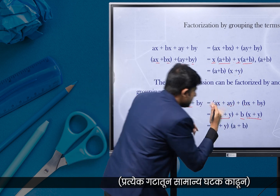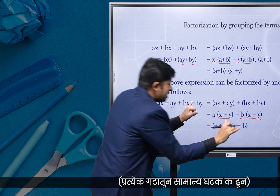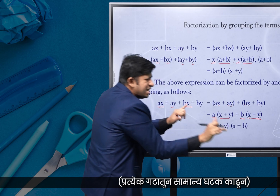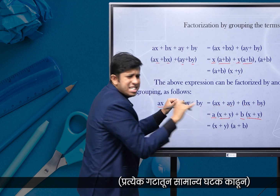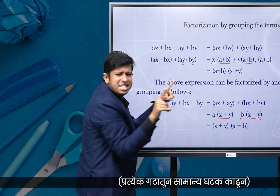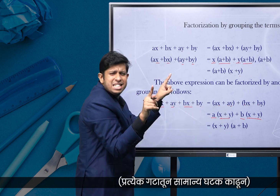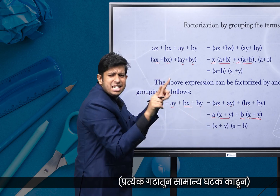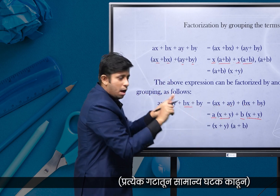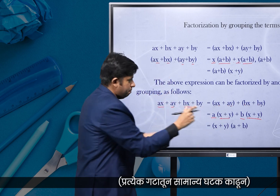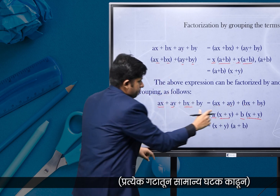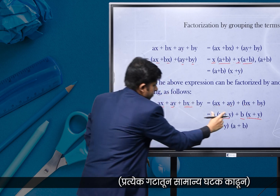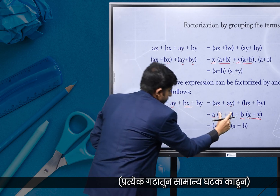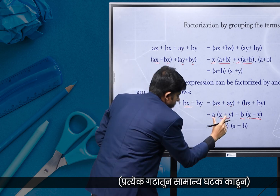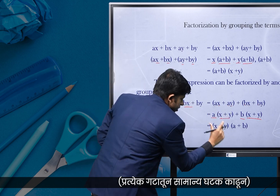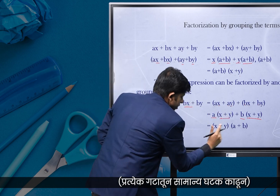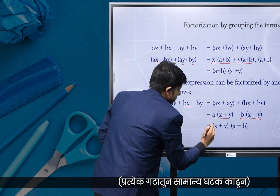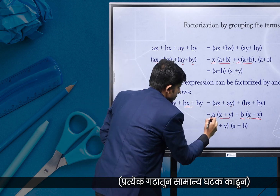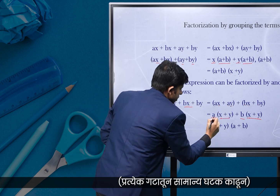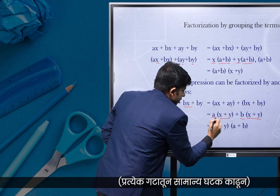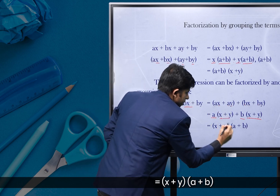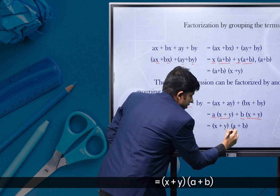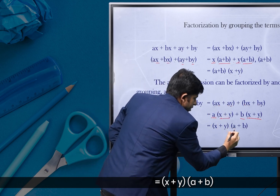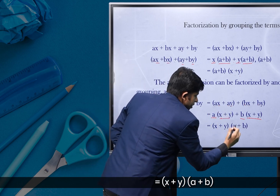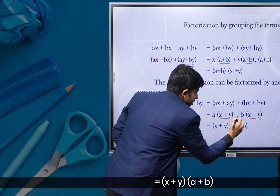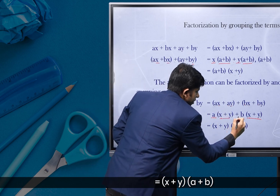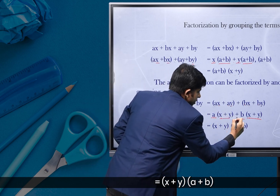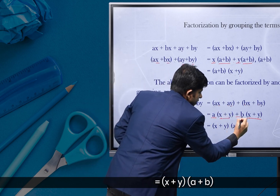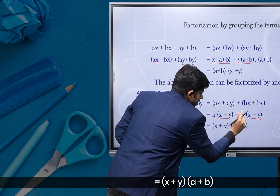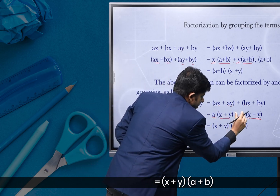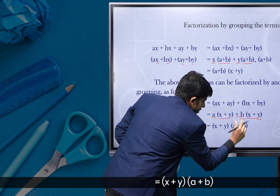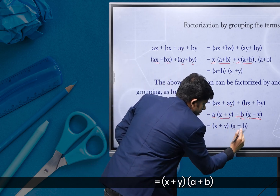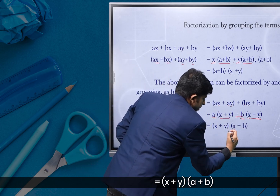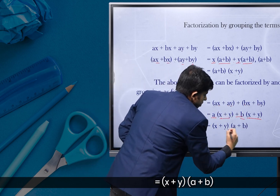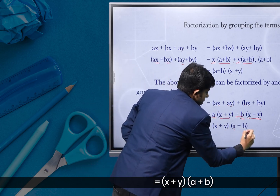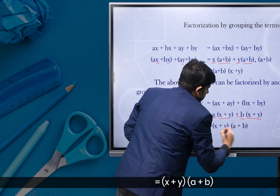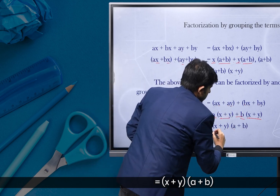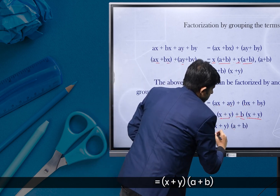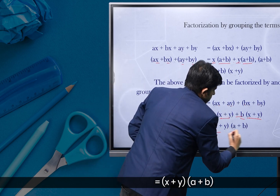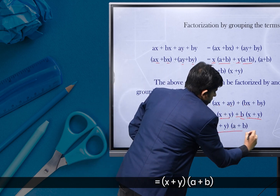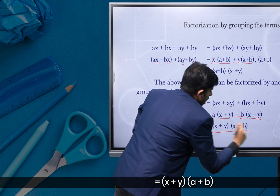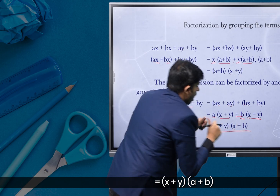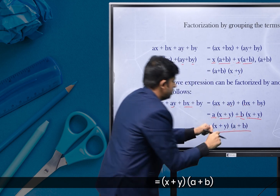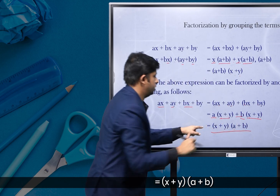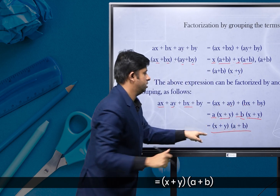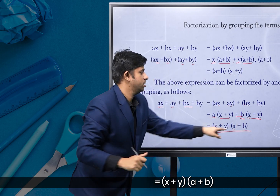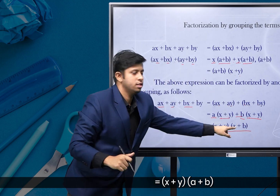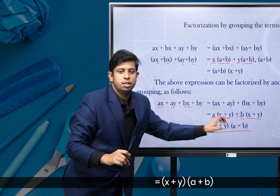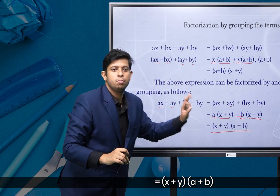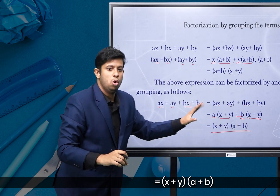प्रत्येक गटातून सामान्य घटक काढून बरोबर x अधिक y दुसऱ्या कंसामध्ये